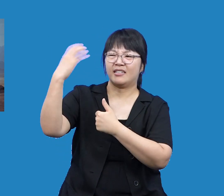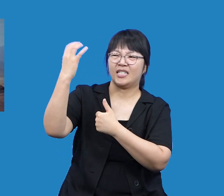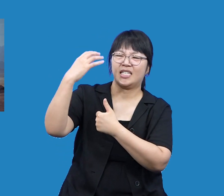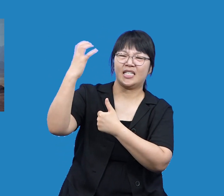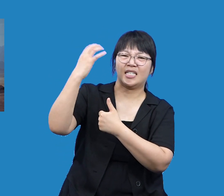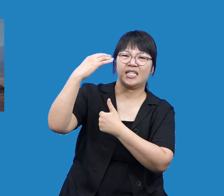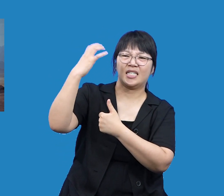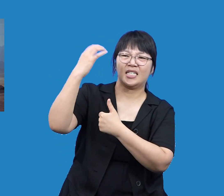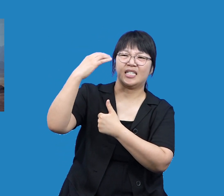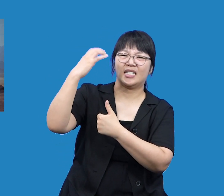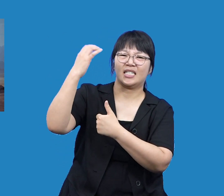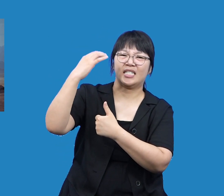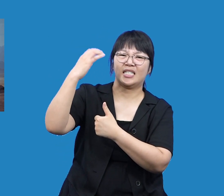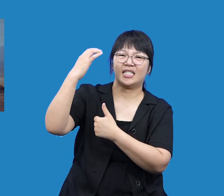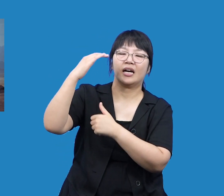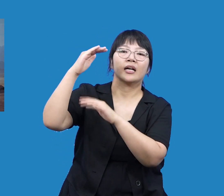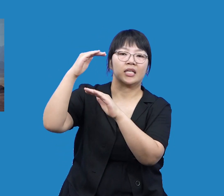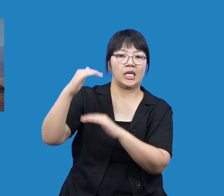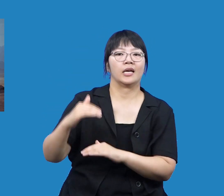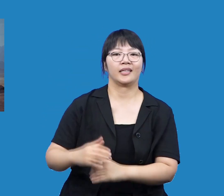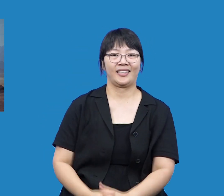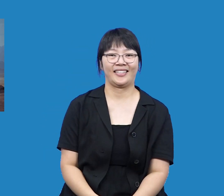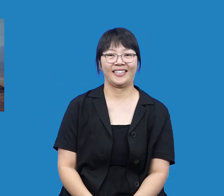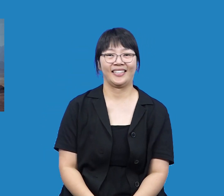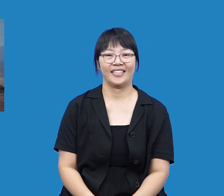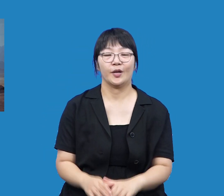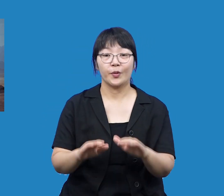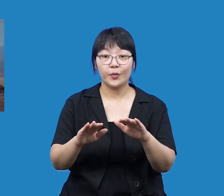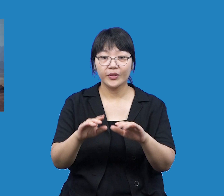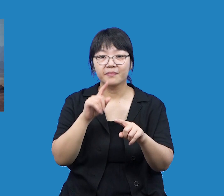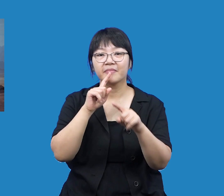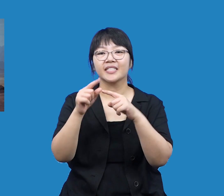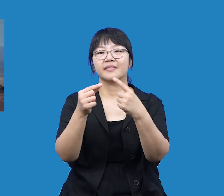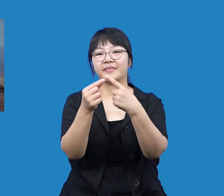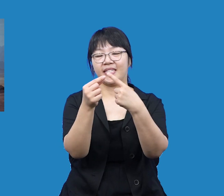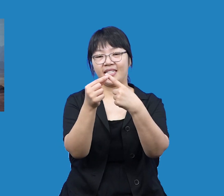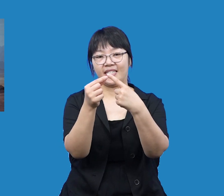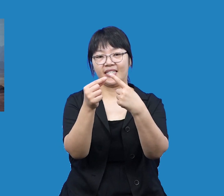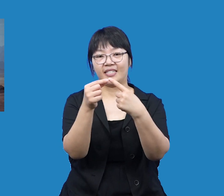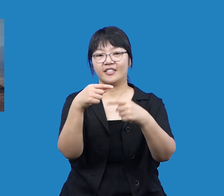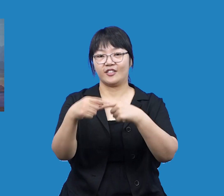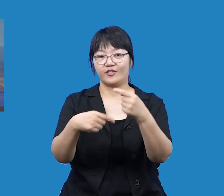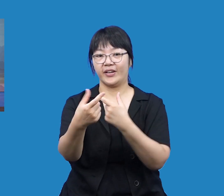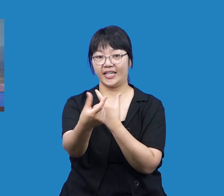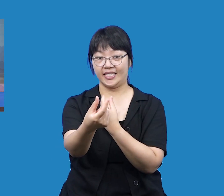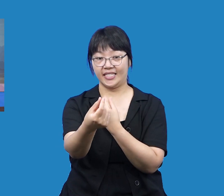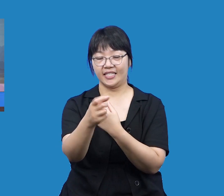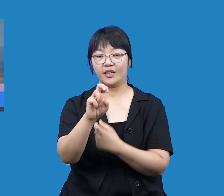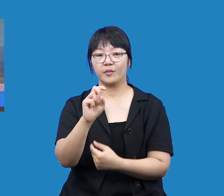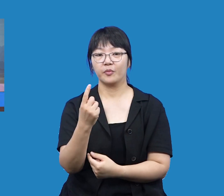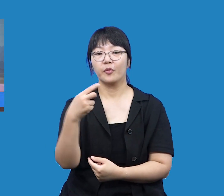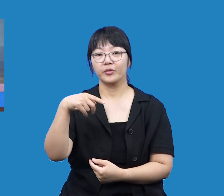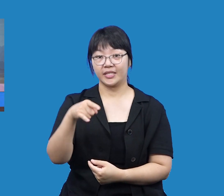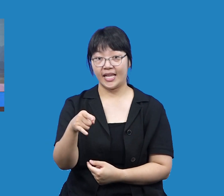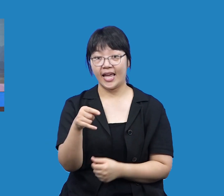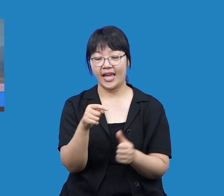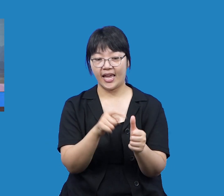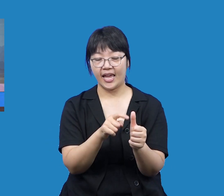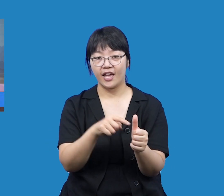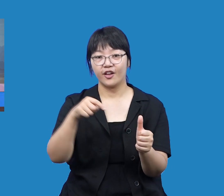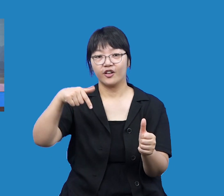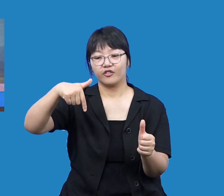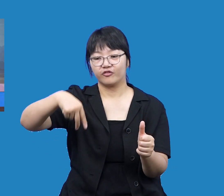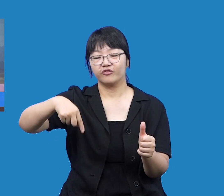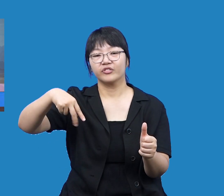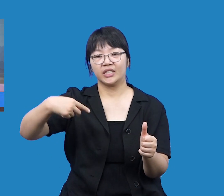데서부터 본문이 출발합니다. 본문 1절입니다. 같이 읽겠습니다. 시작. 모세가 구수